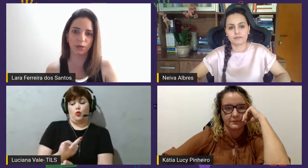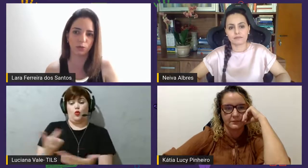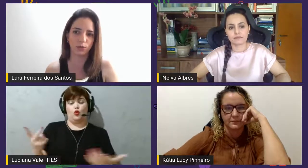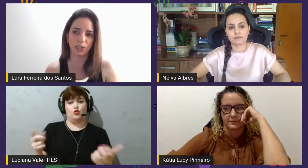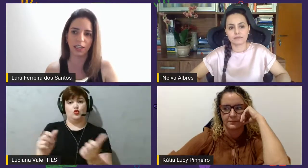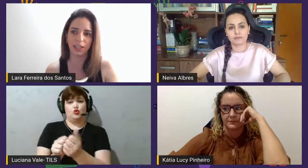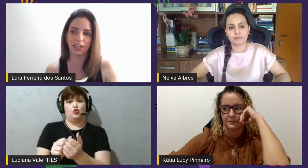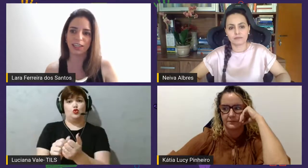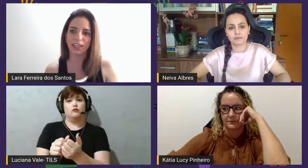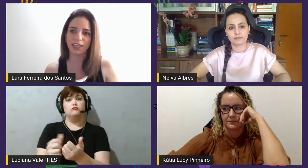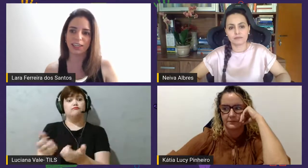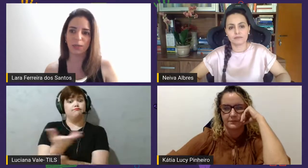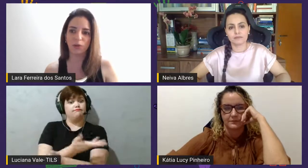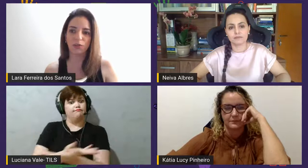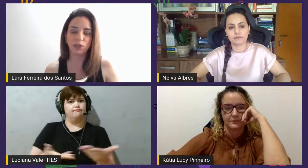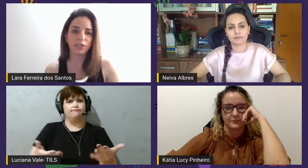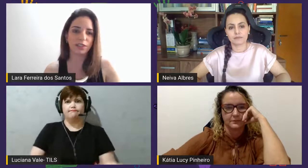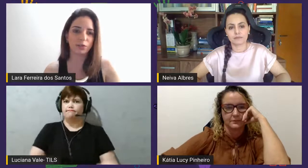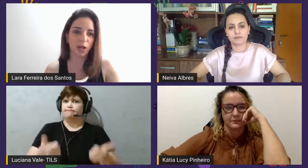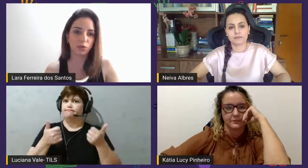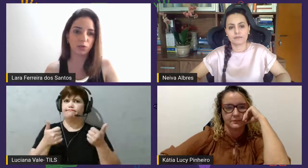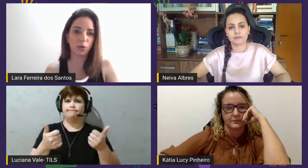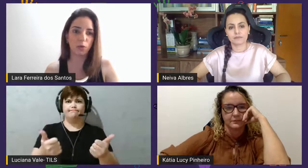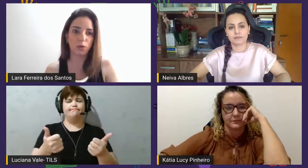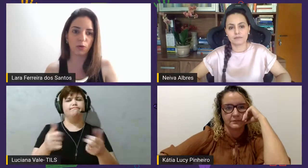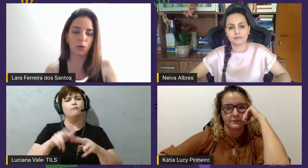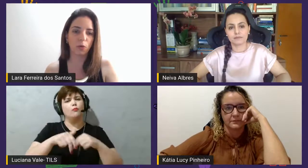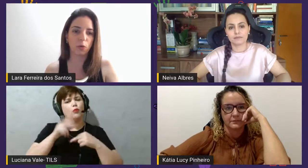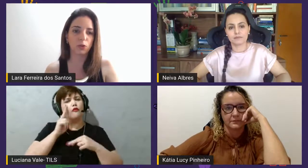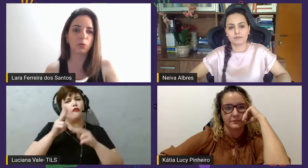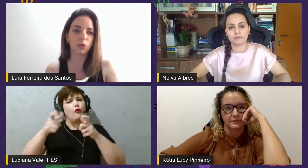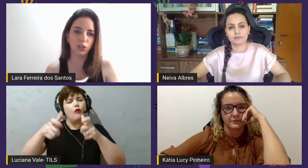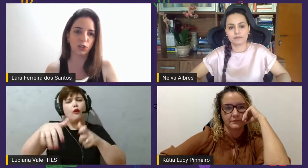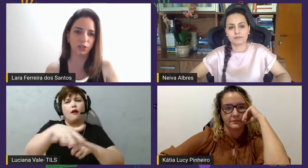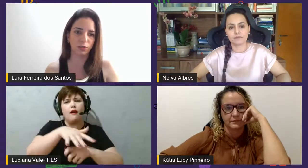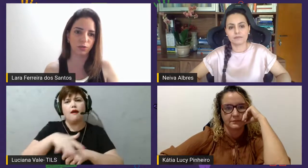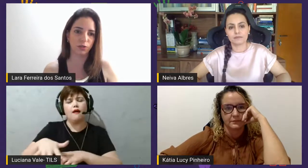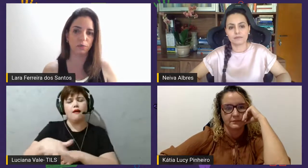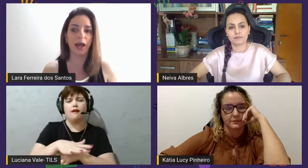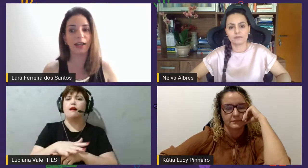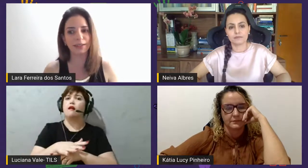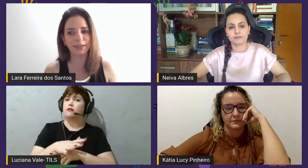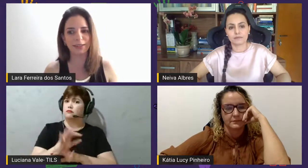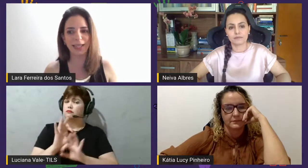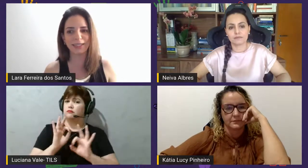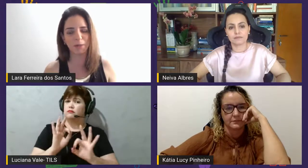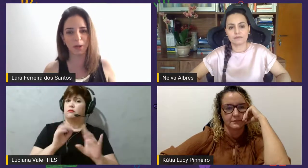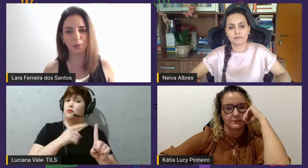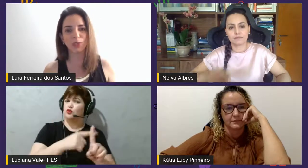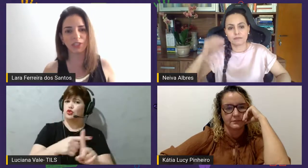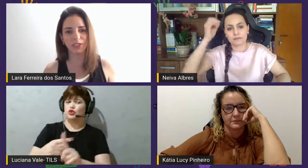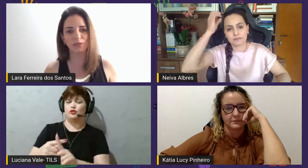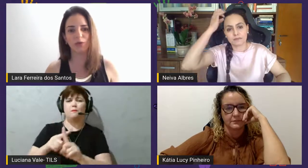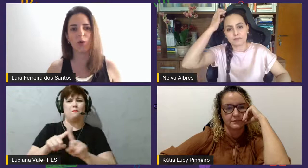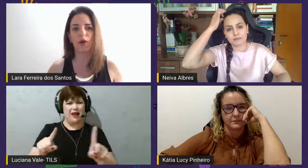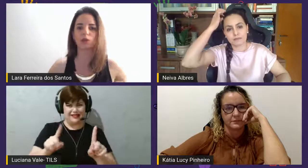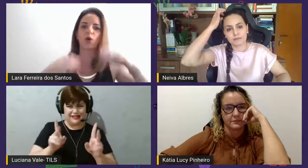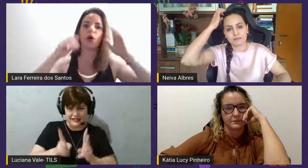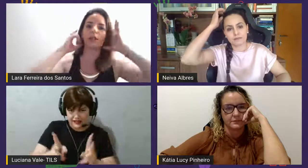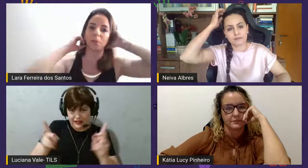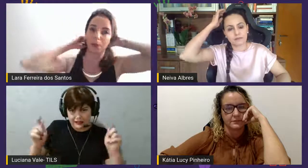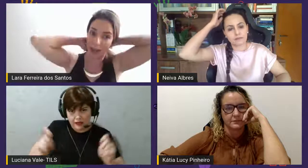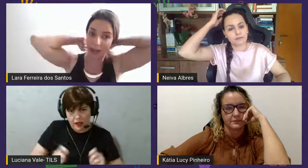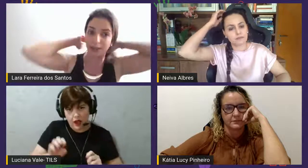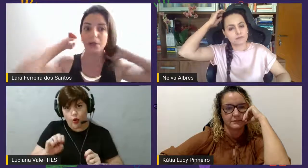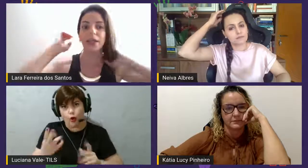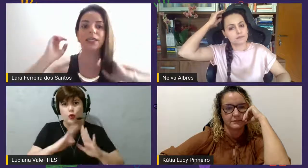atuação de ambos, né? Então, eu vejo esses espaços como muito positivos, mas nem sempre é possível, ou a